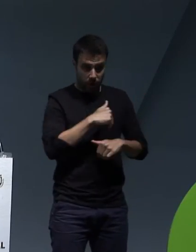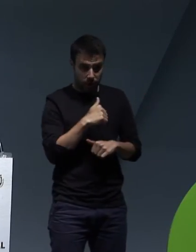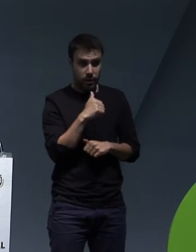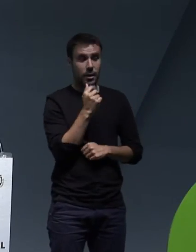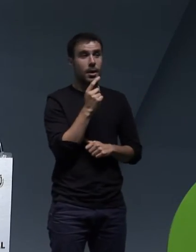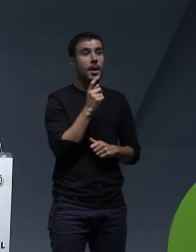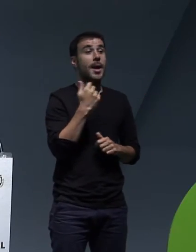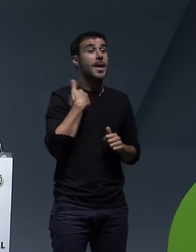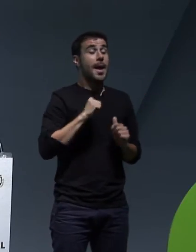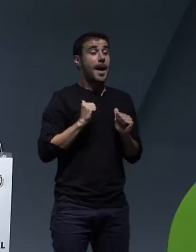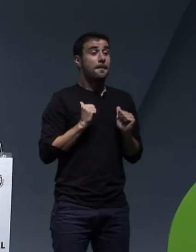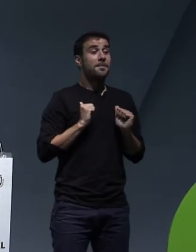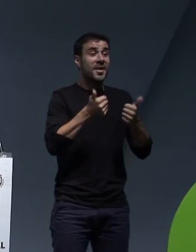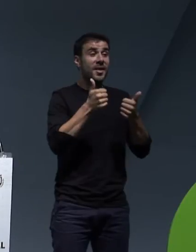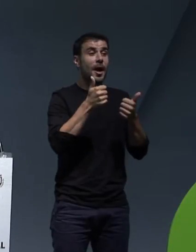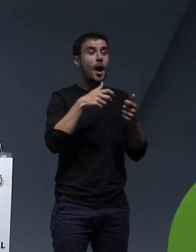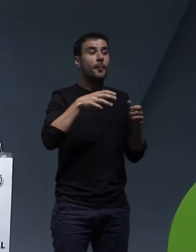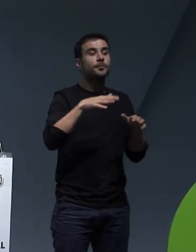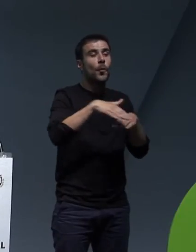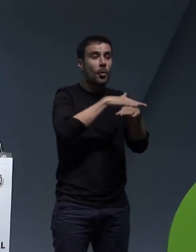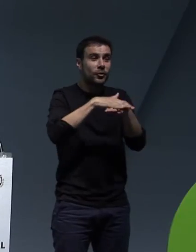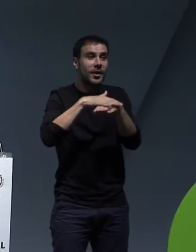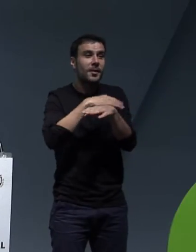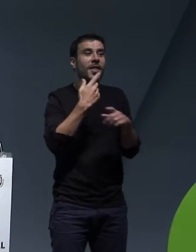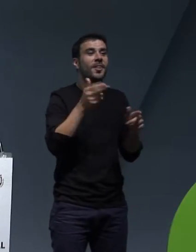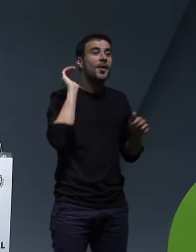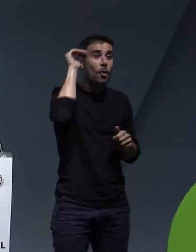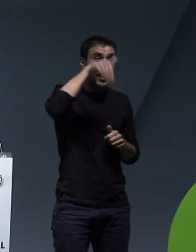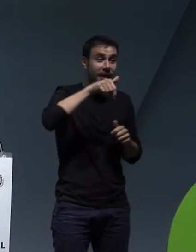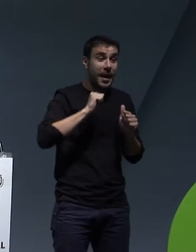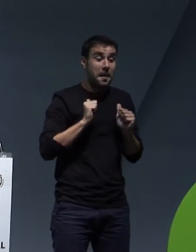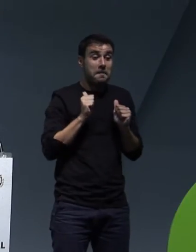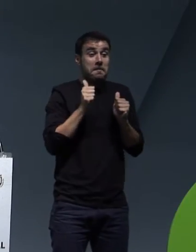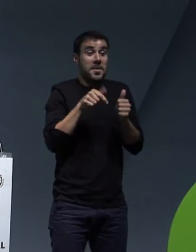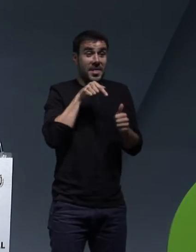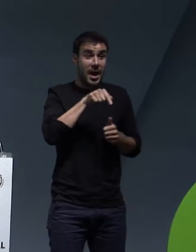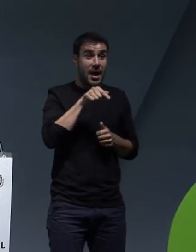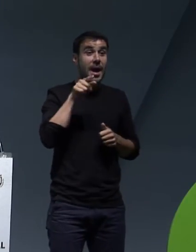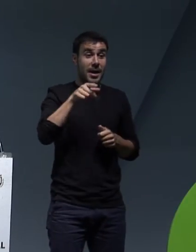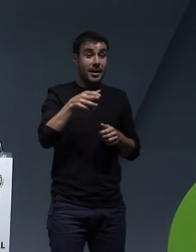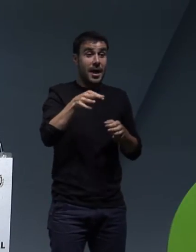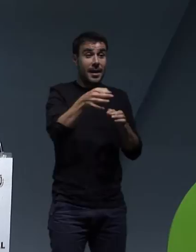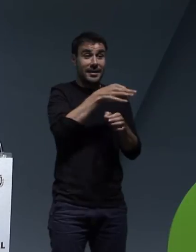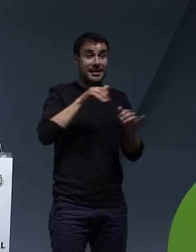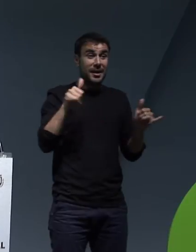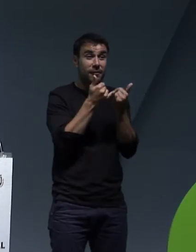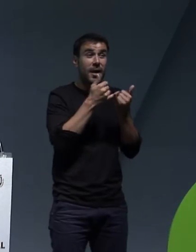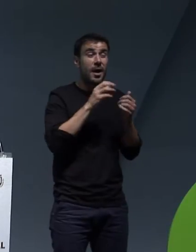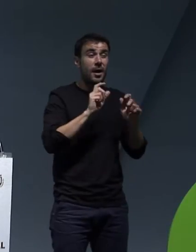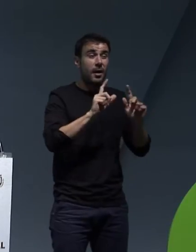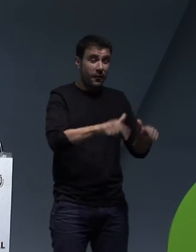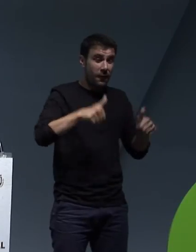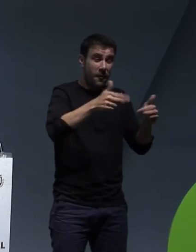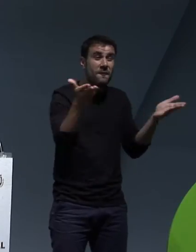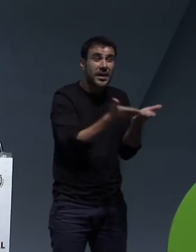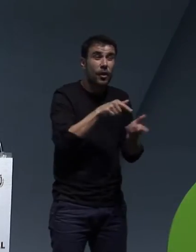las primeras corporaciones democráticas y en aquel ambiente la isla de Tenerife con más de 200 vertederos, algunos